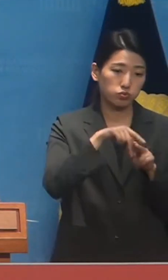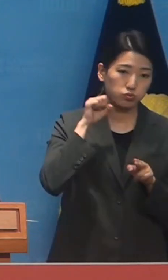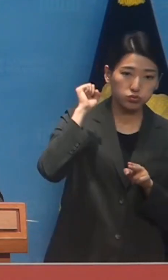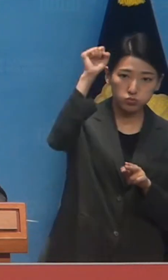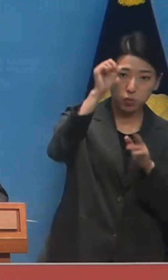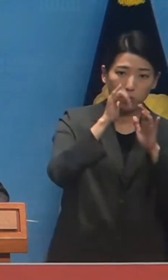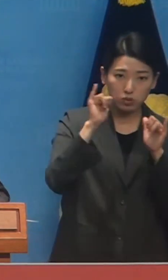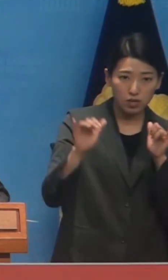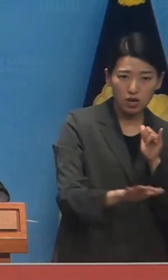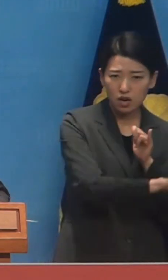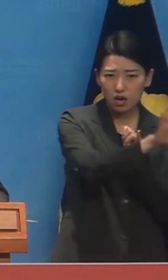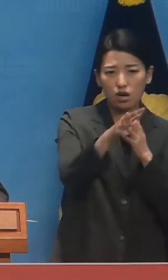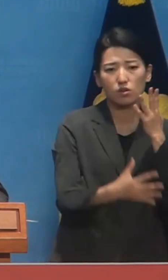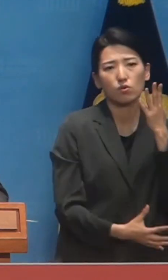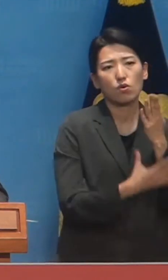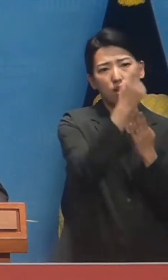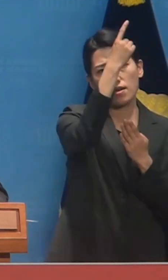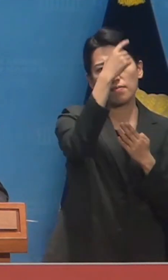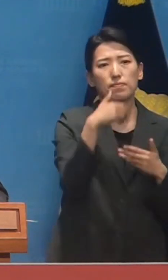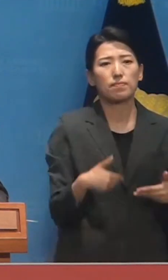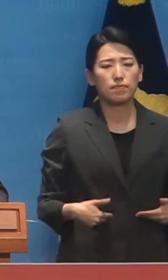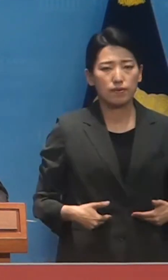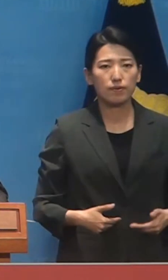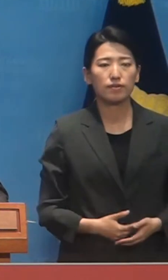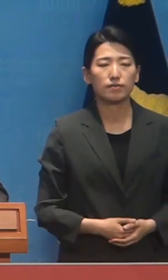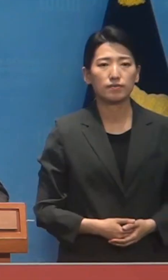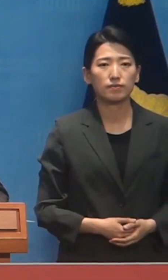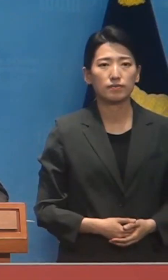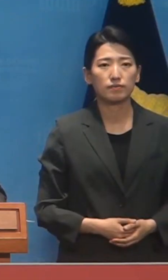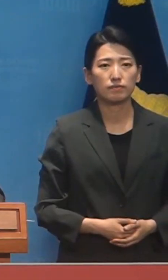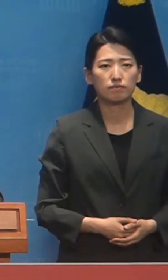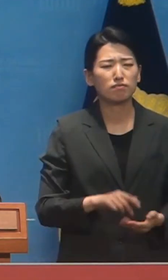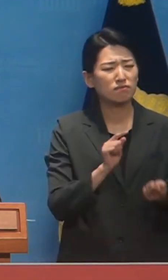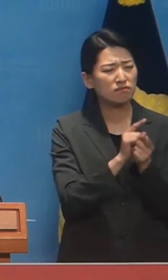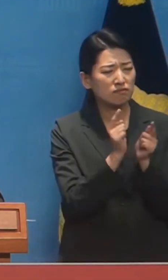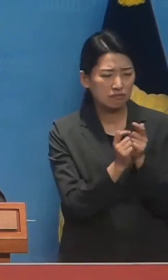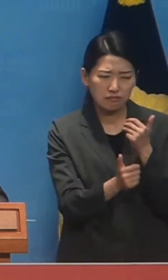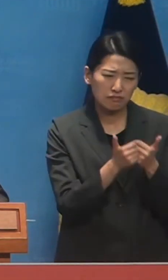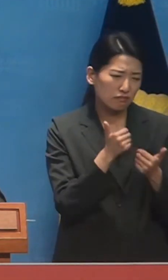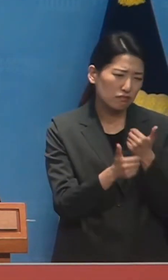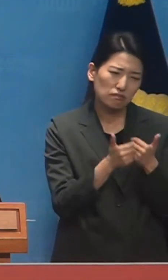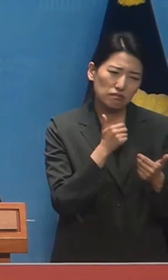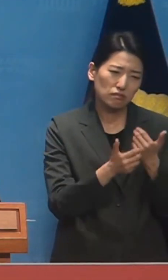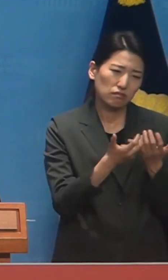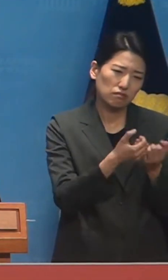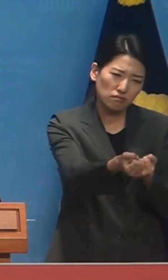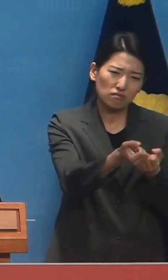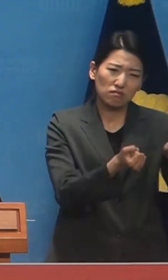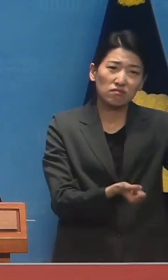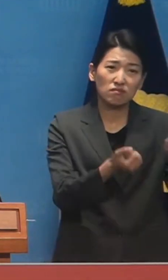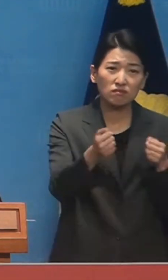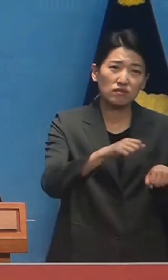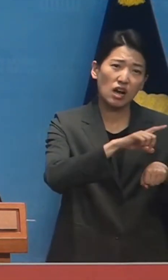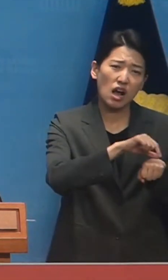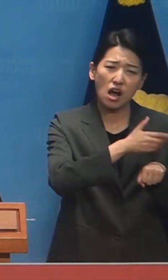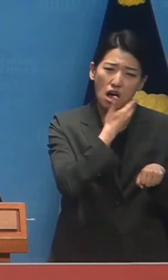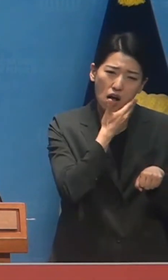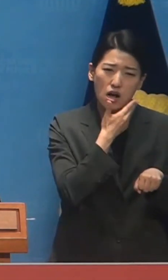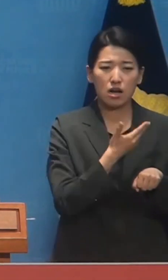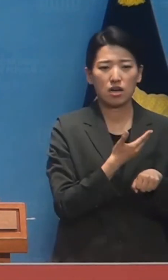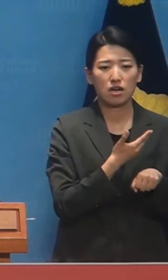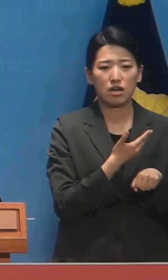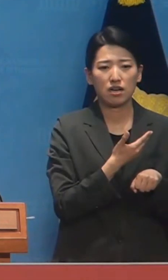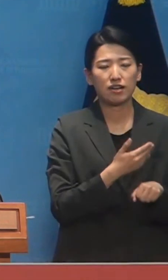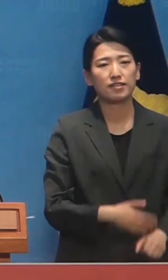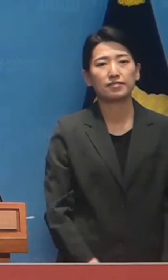통합과 단일화를 촉구합니다. 더 이상 갈등과 분열로 시간을 낭비할 수가 없습니다.